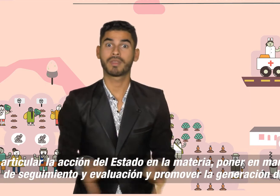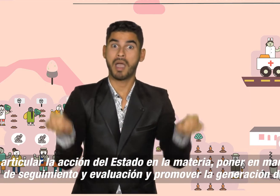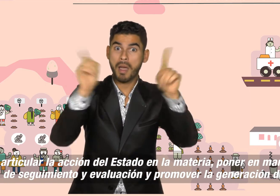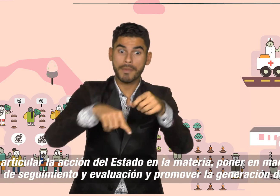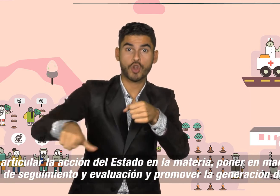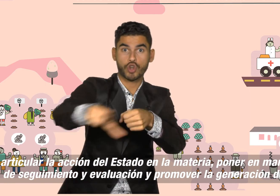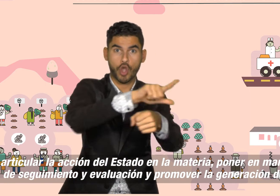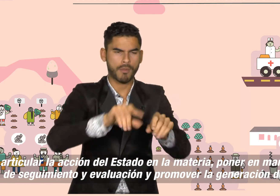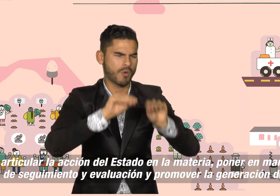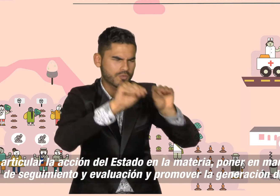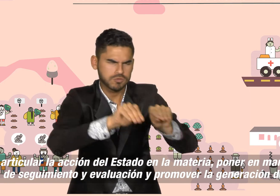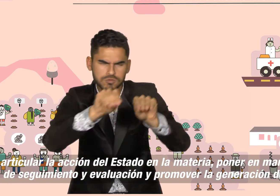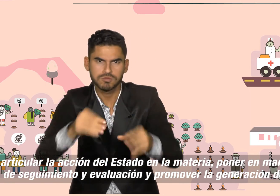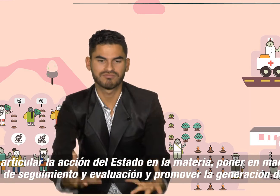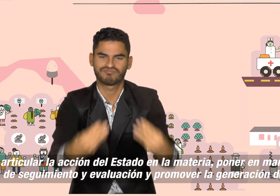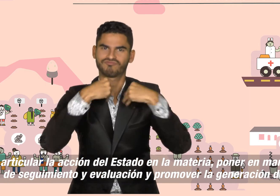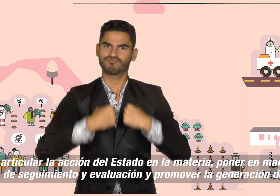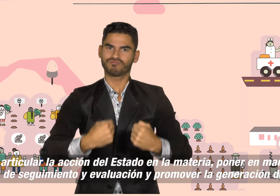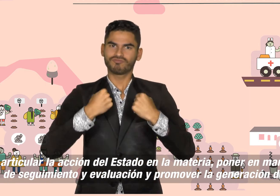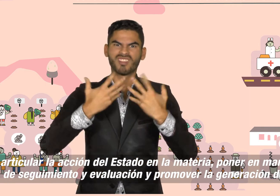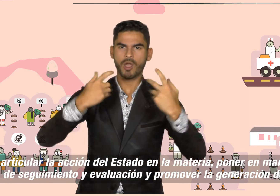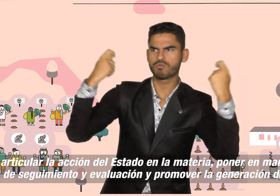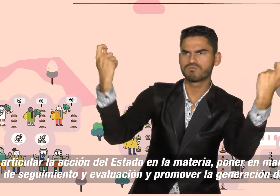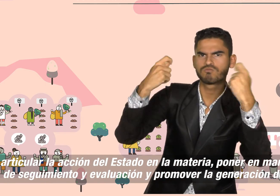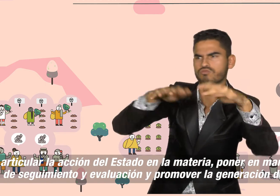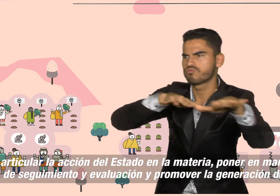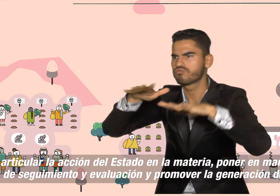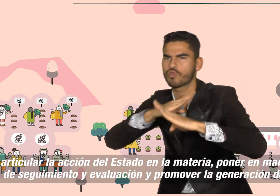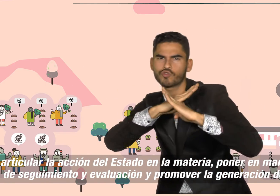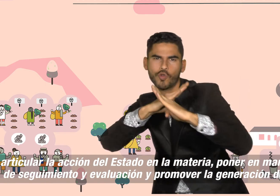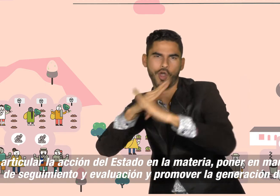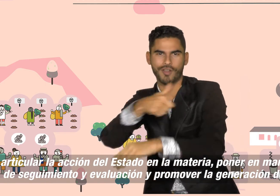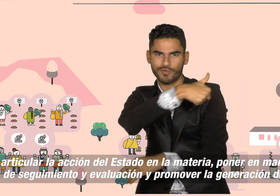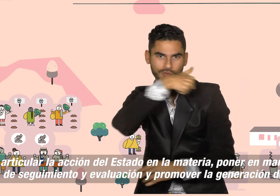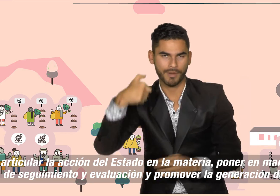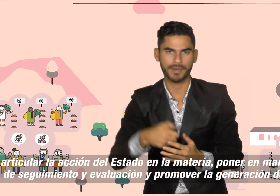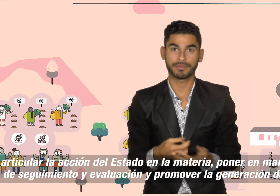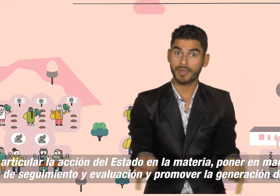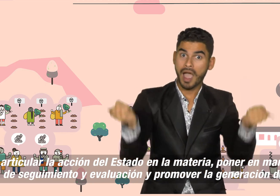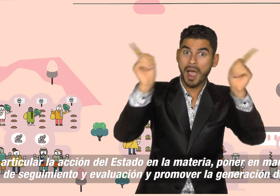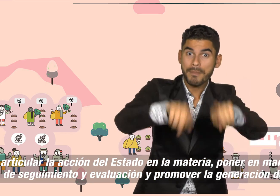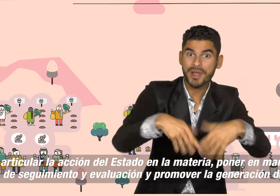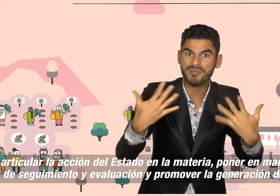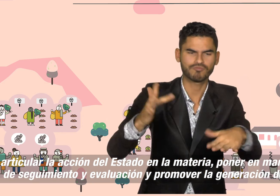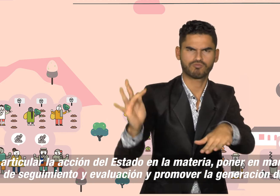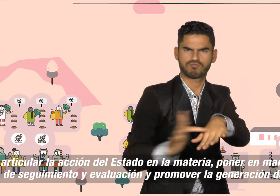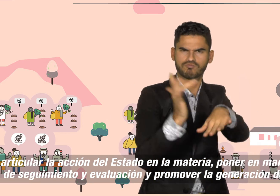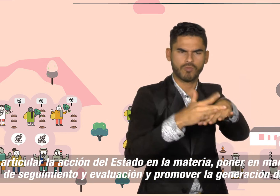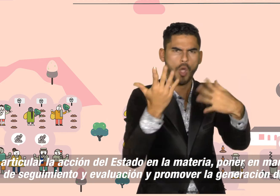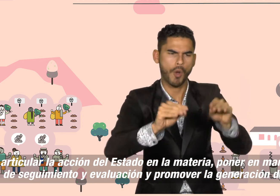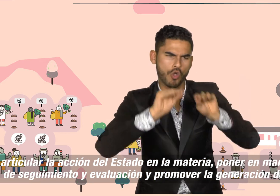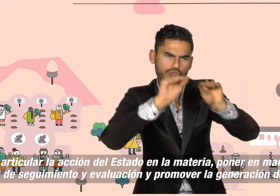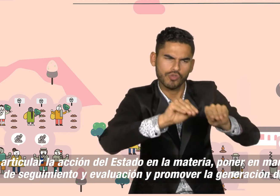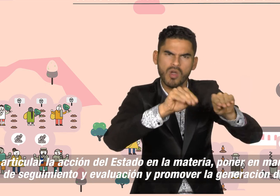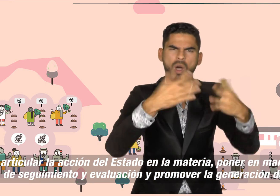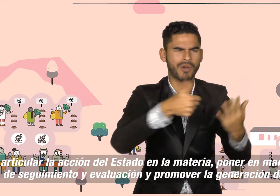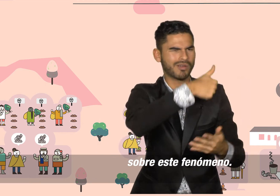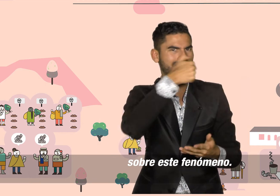articular la acción del Estado en la materia, poner en marcha un sistema de seguimiento y evaluación y promover la generación de conocimiento sobre